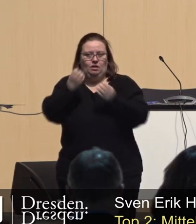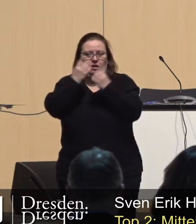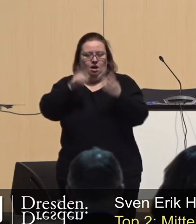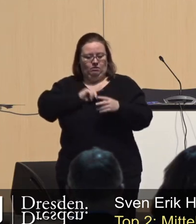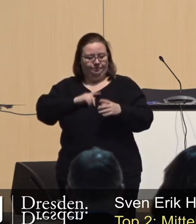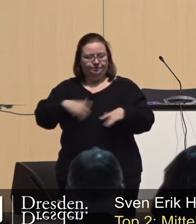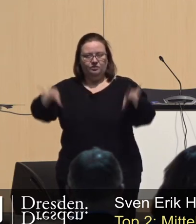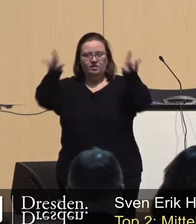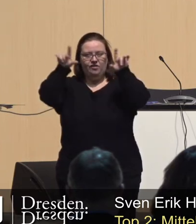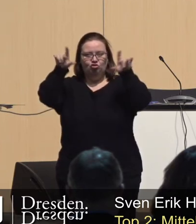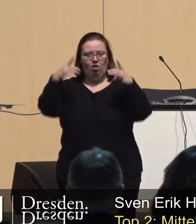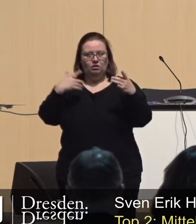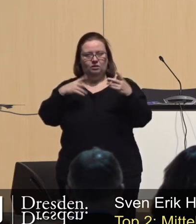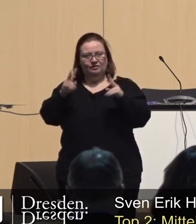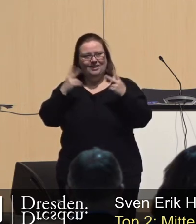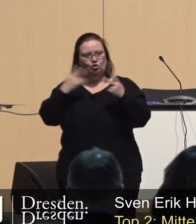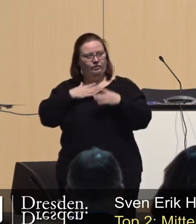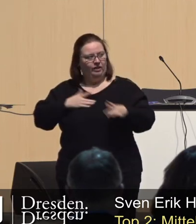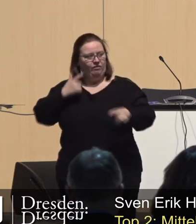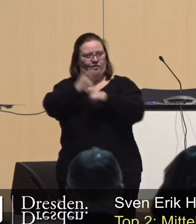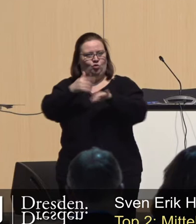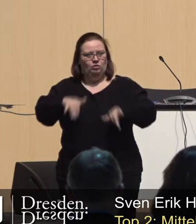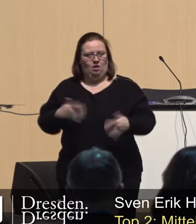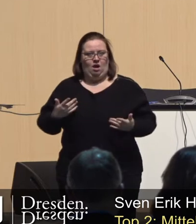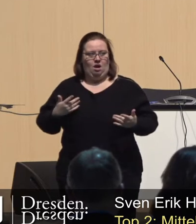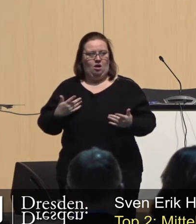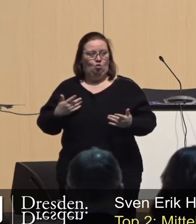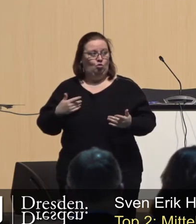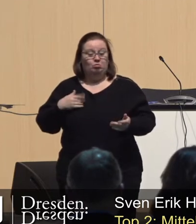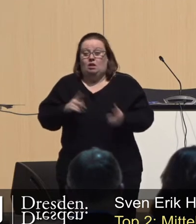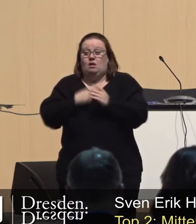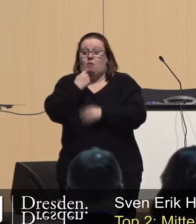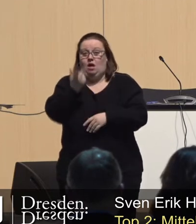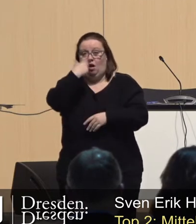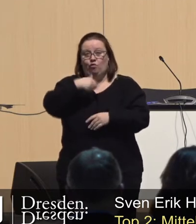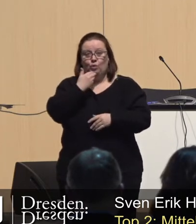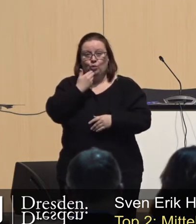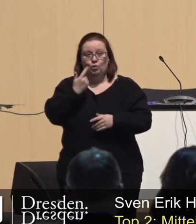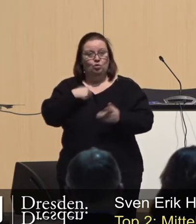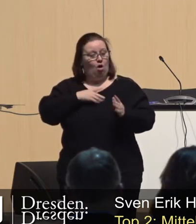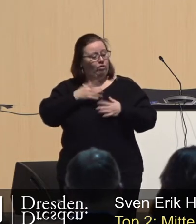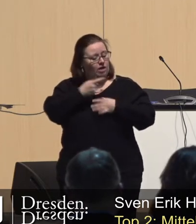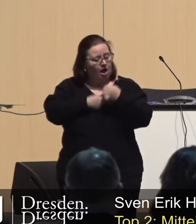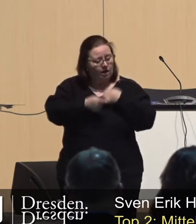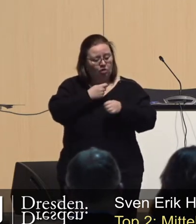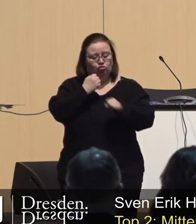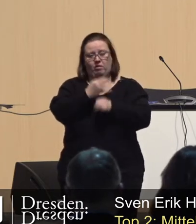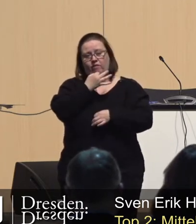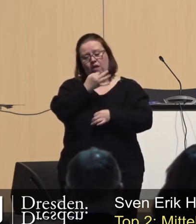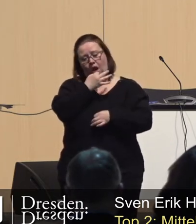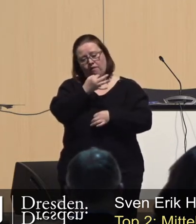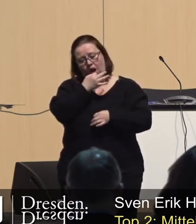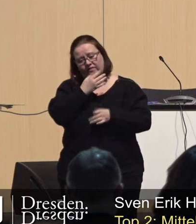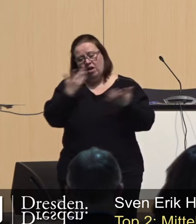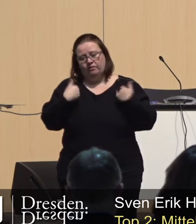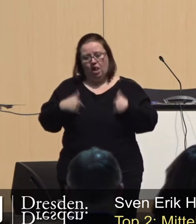als Veranstalter hinter unserer Verantwortung und es hat uns niemand abgesagt. Und wir werden auch von unseren Händlern ständig gefragt, im Grunde